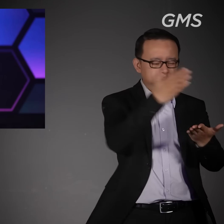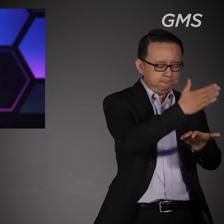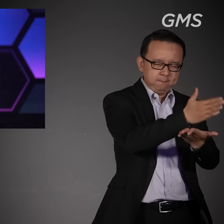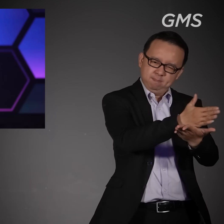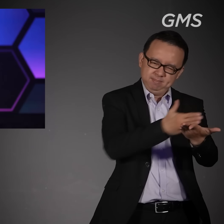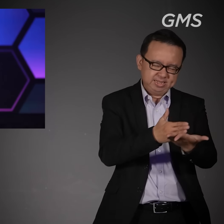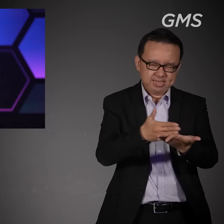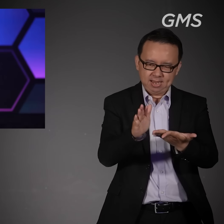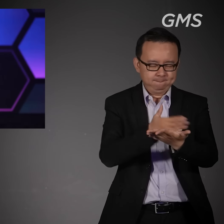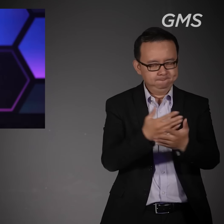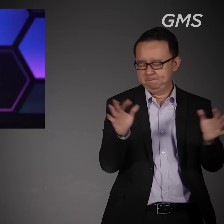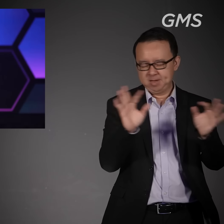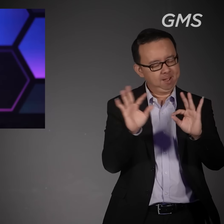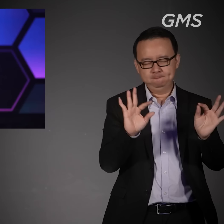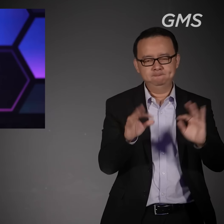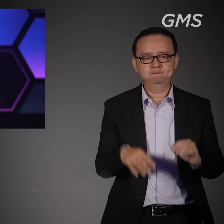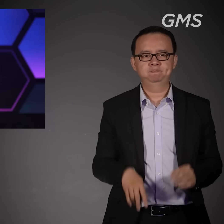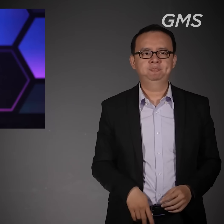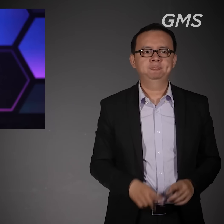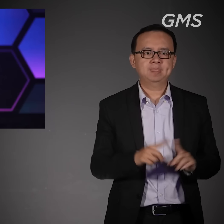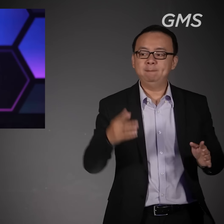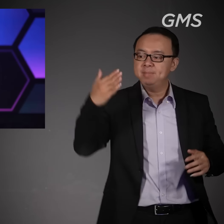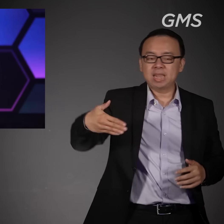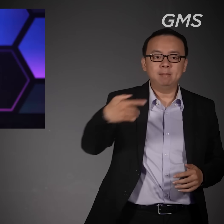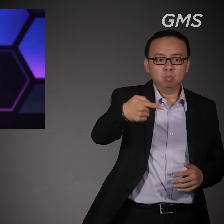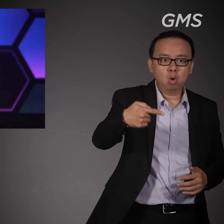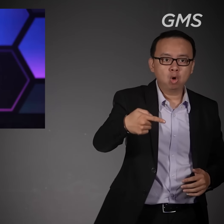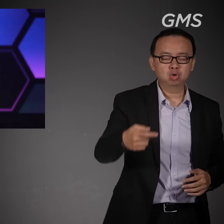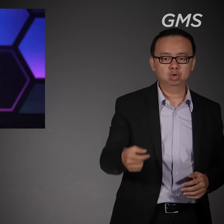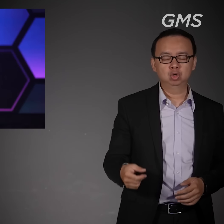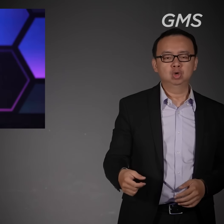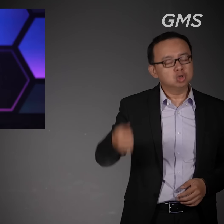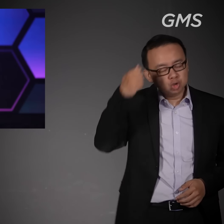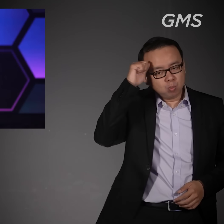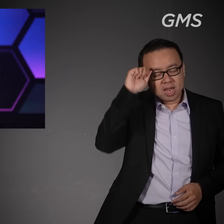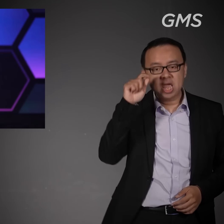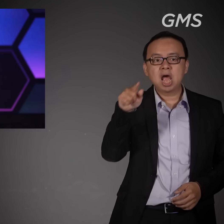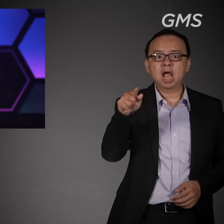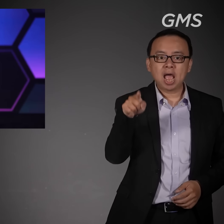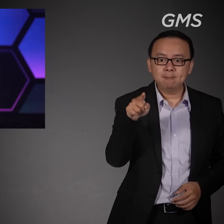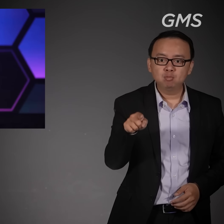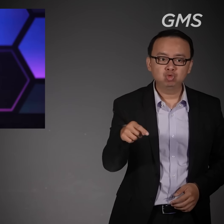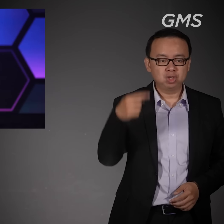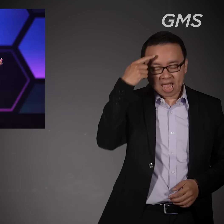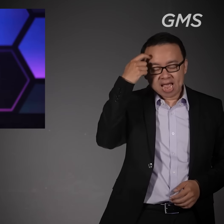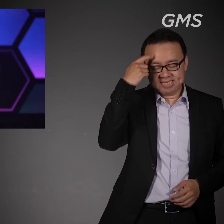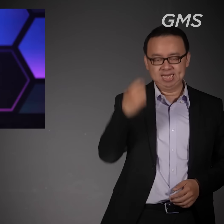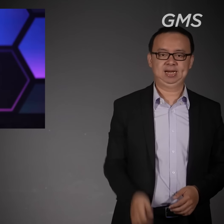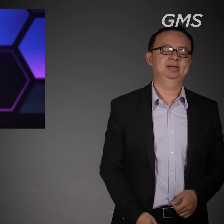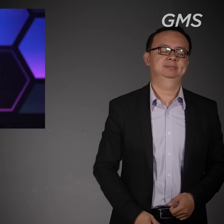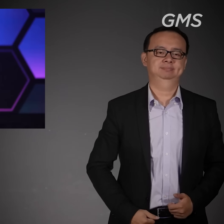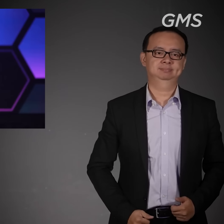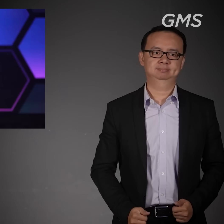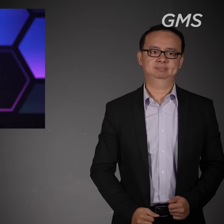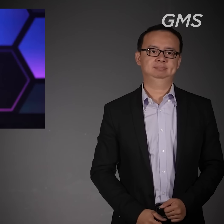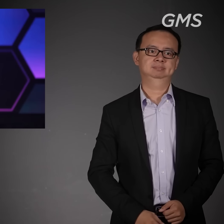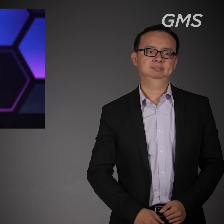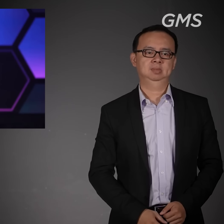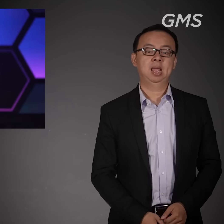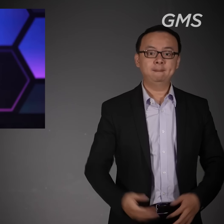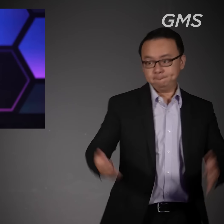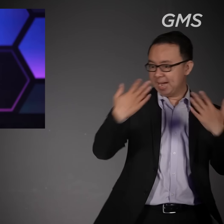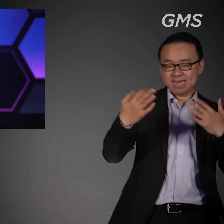tembok penggembalaan. Dan wanita ini mendapat penerimaan dan dia berkata, mari lihat kepada semua kawan-kawannya di